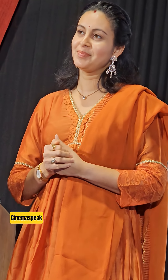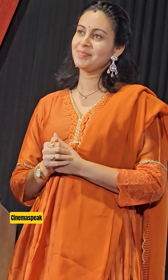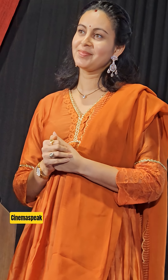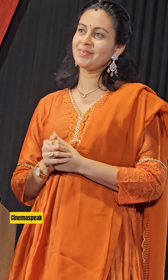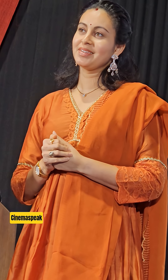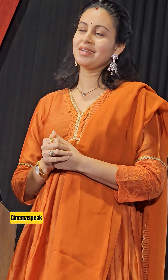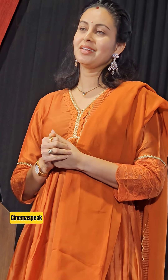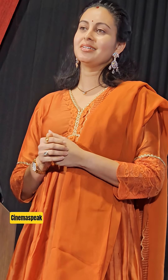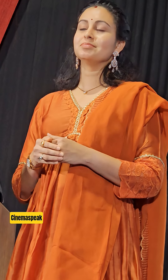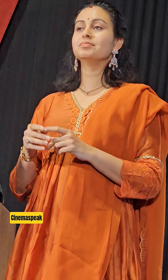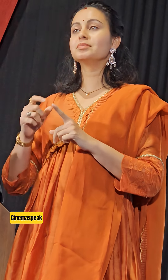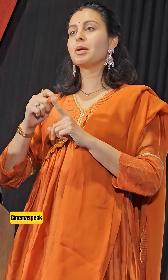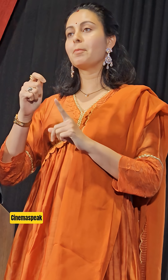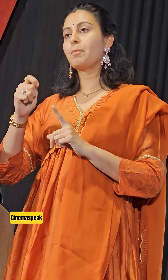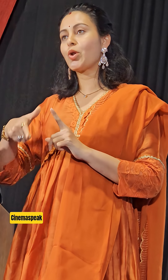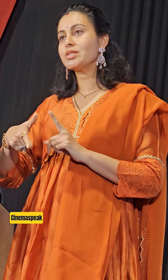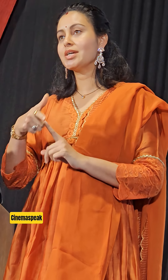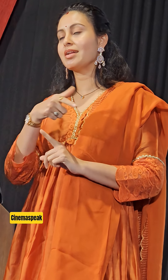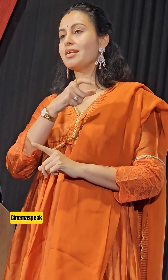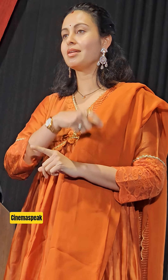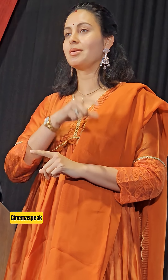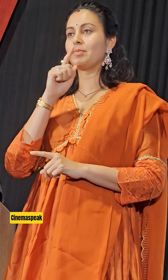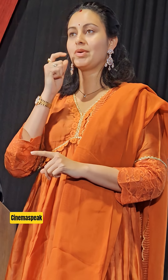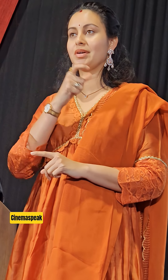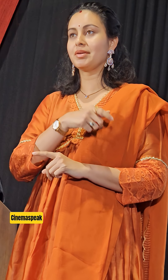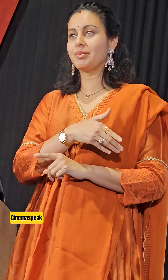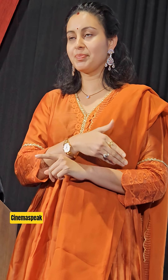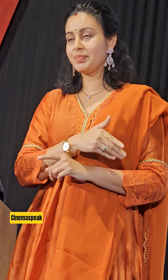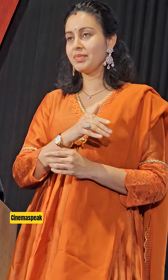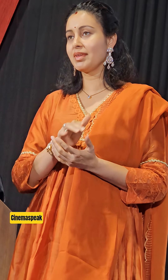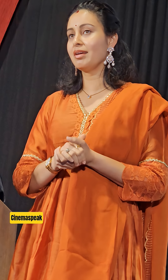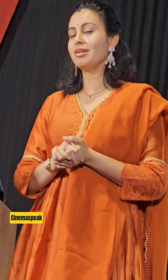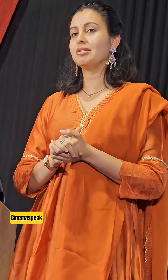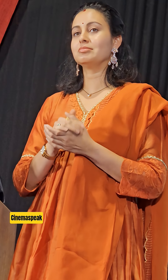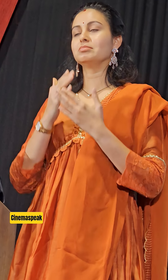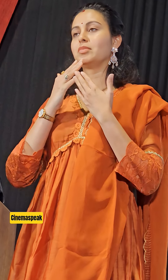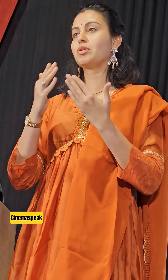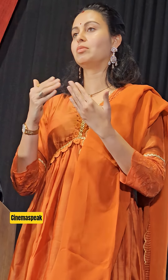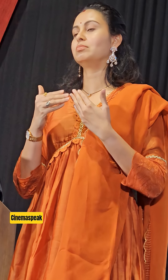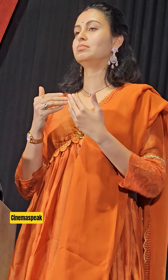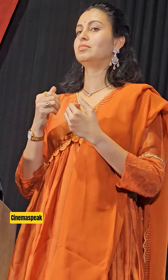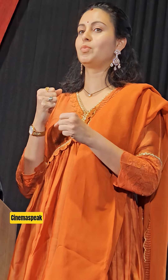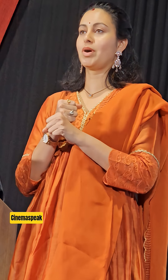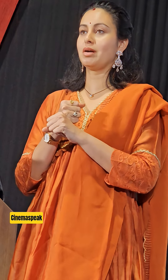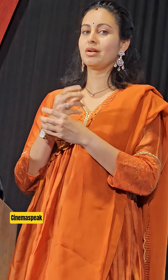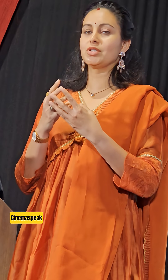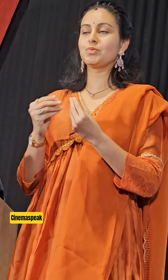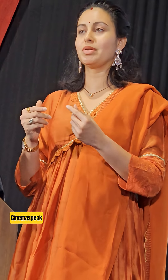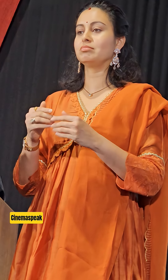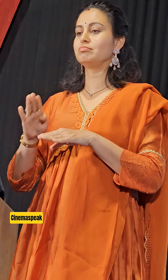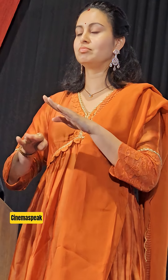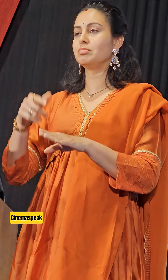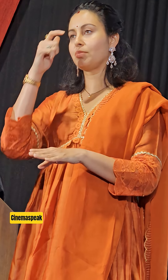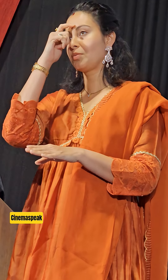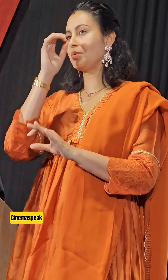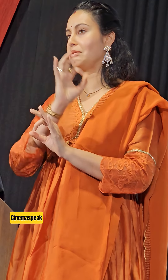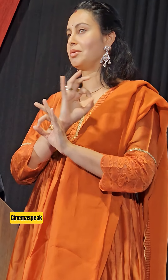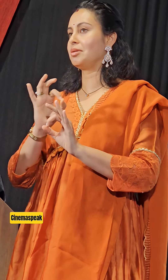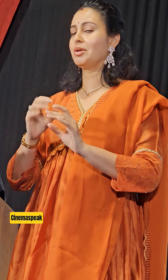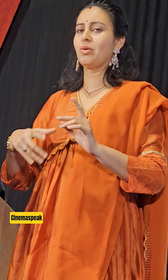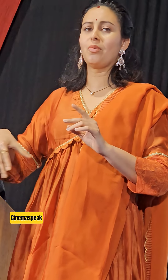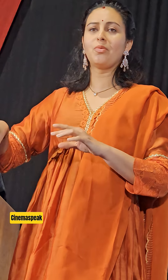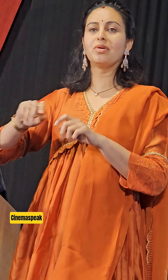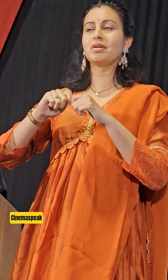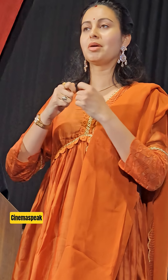வந்திருக்காங்க. ரொம்ப ரொம்ப தேங்க்ஸ் உங்களுக்கு சார். தென் ப்ரொடியூசர் சார், உங்களுக்கு ரொம்ப தேங்க்ஸ்.